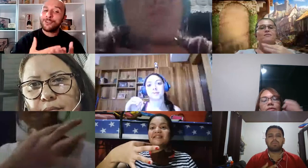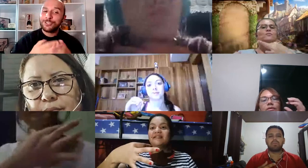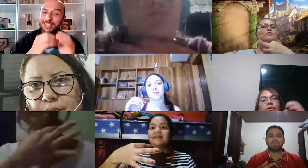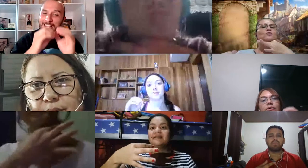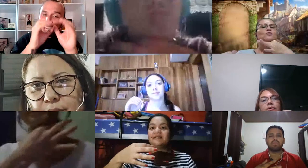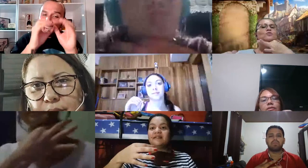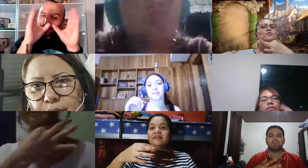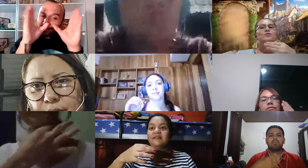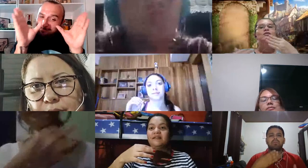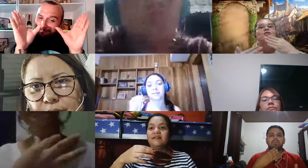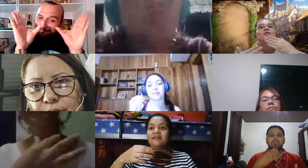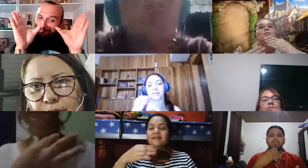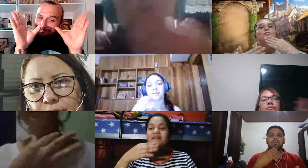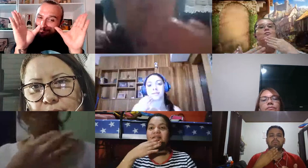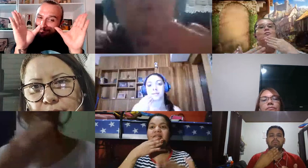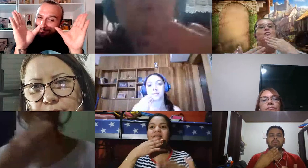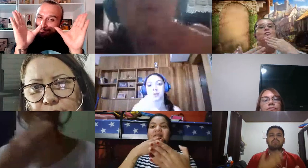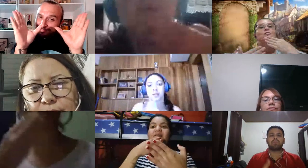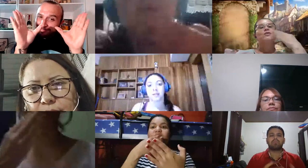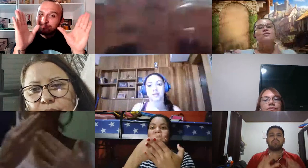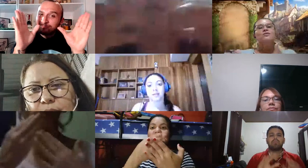Buenos días.